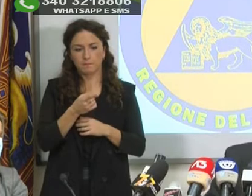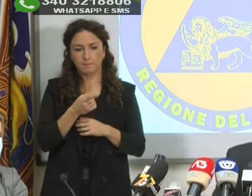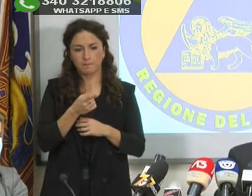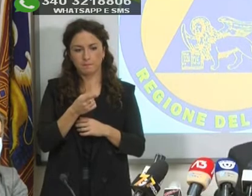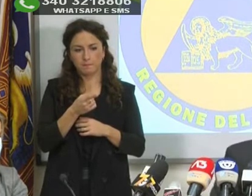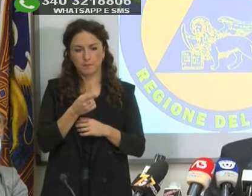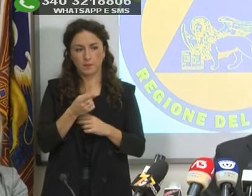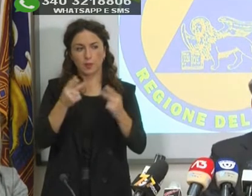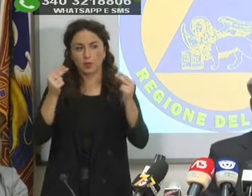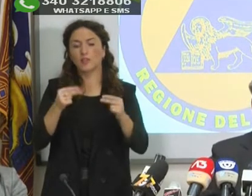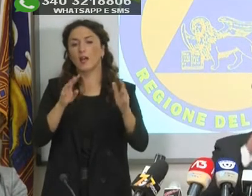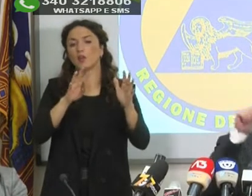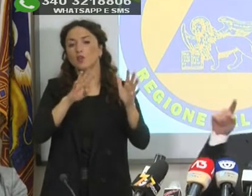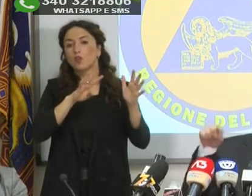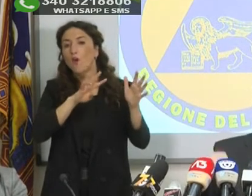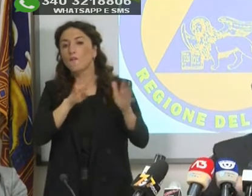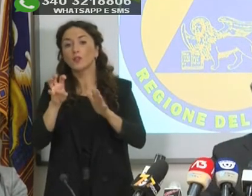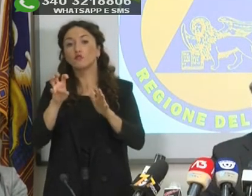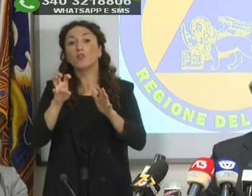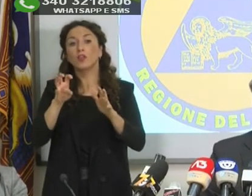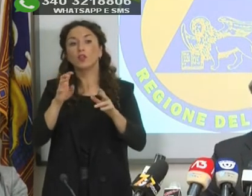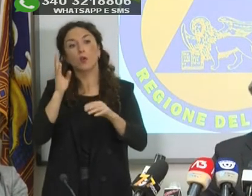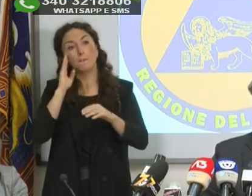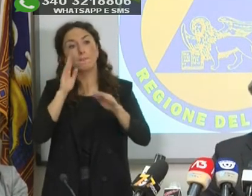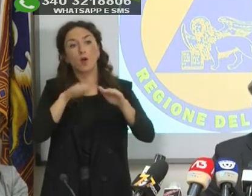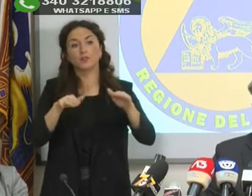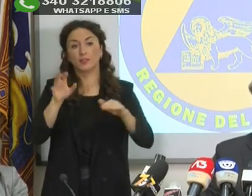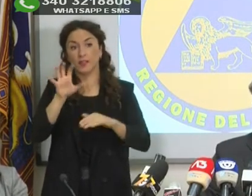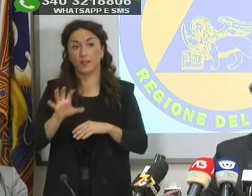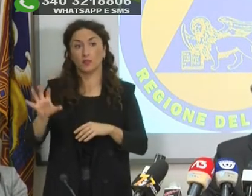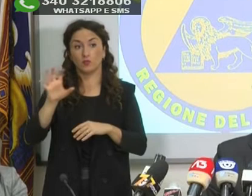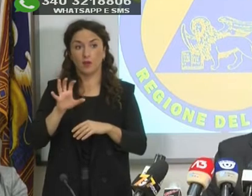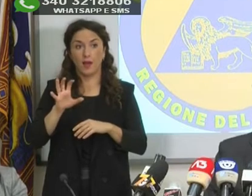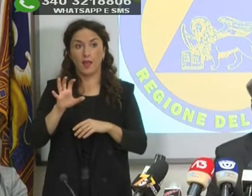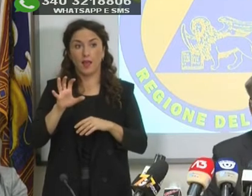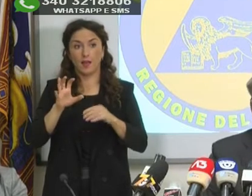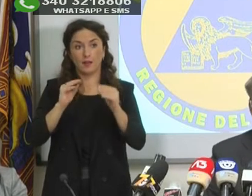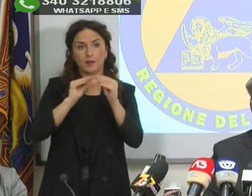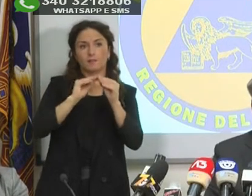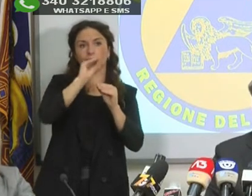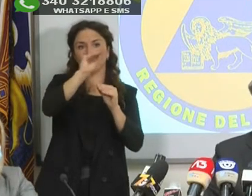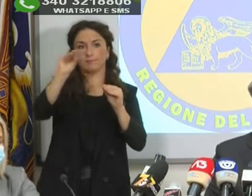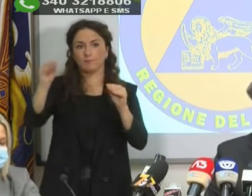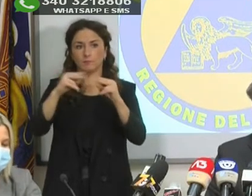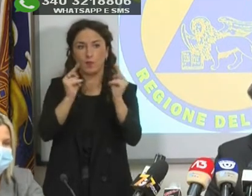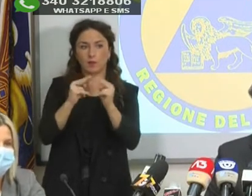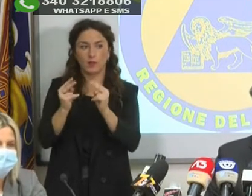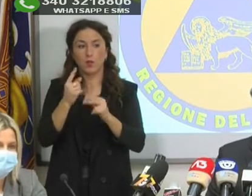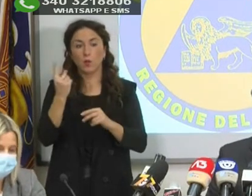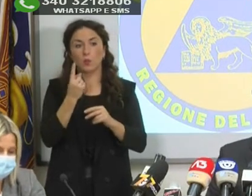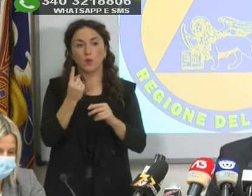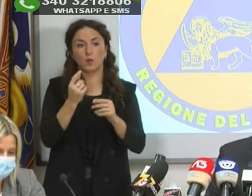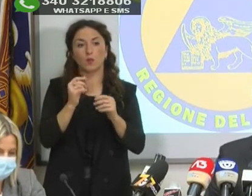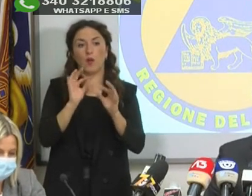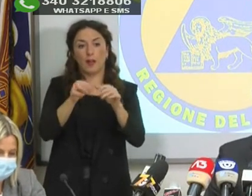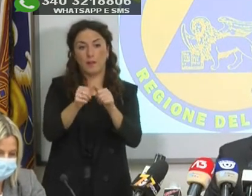900 posti letto regionali a livello provinciale, quindi può essere che una provincia ci arrivi prima, una provincia ci